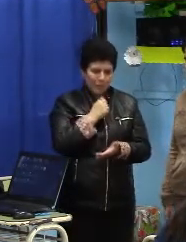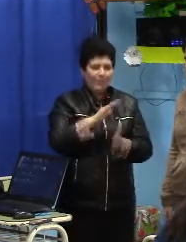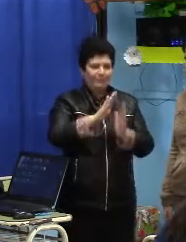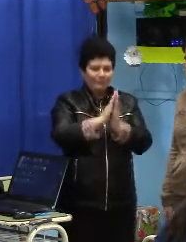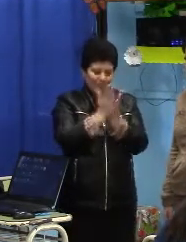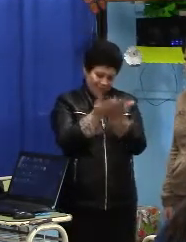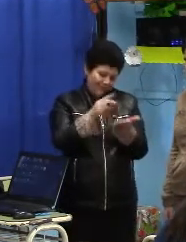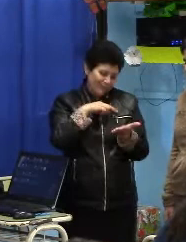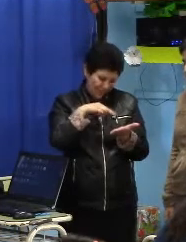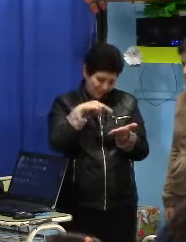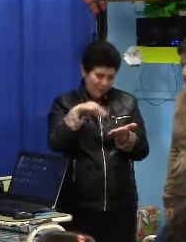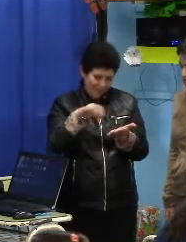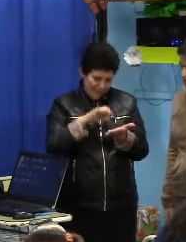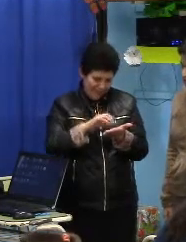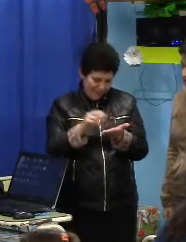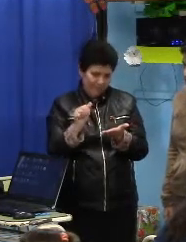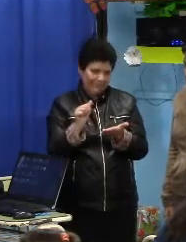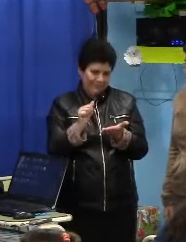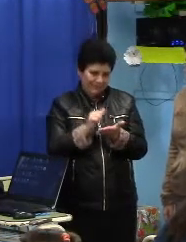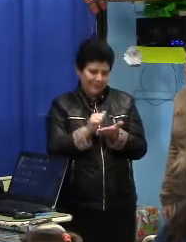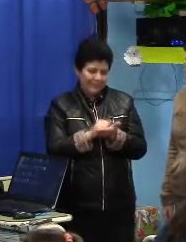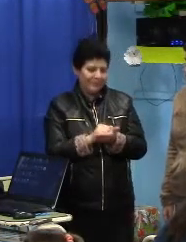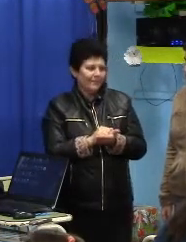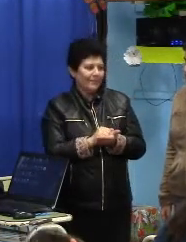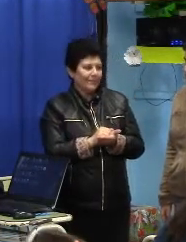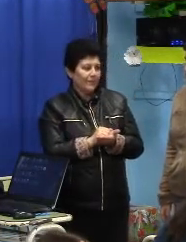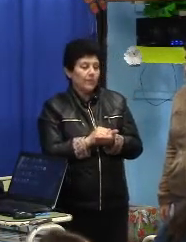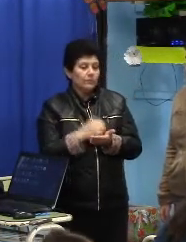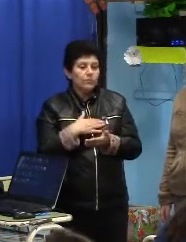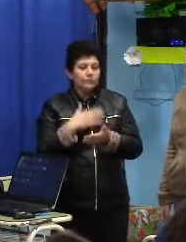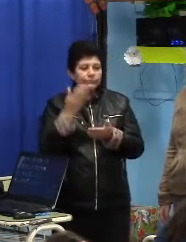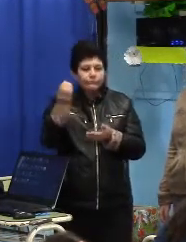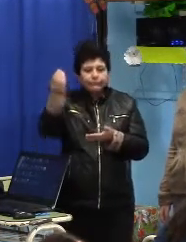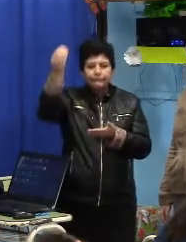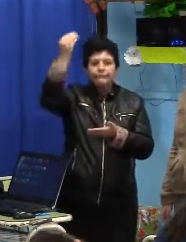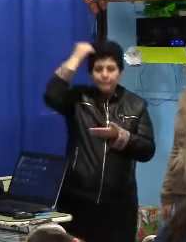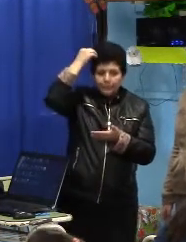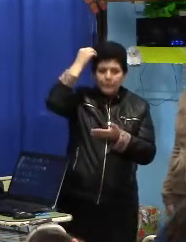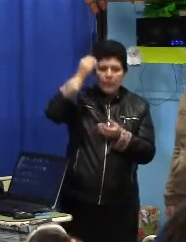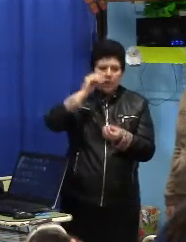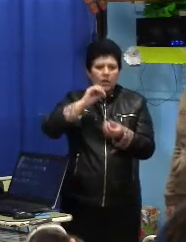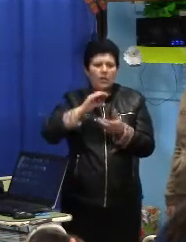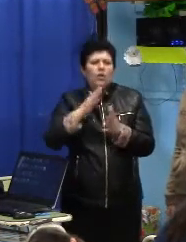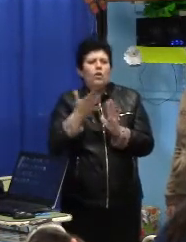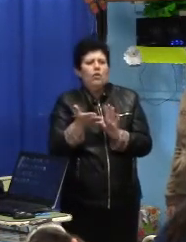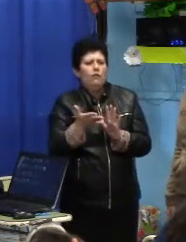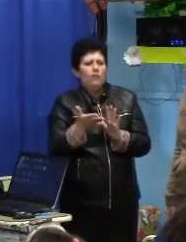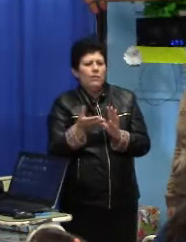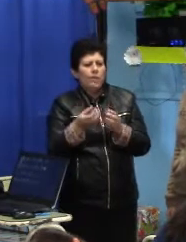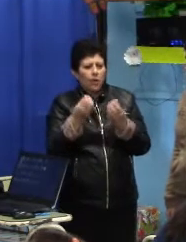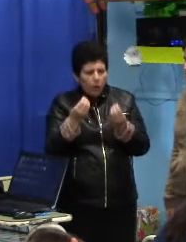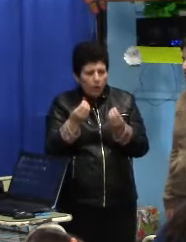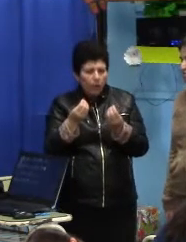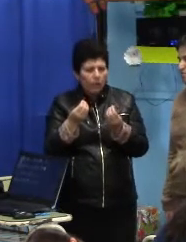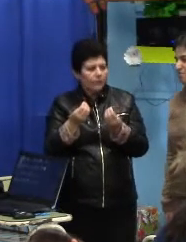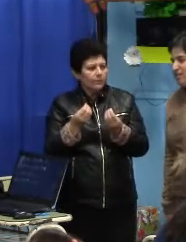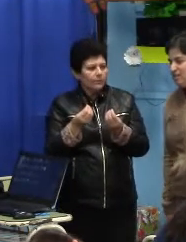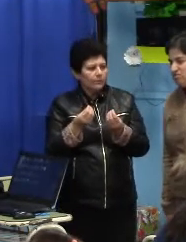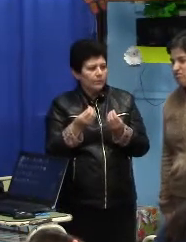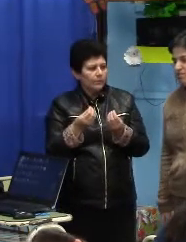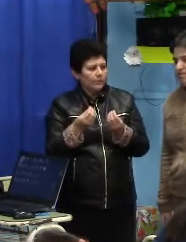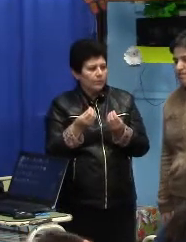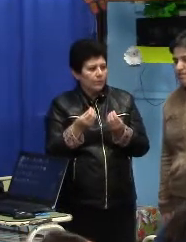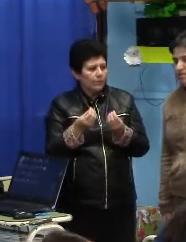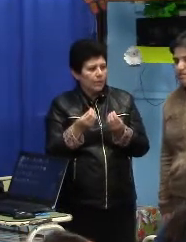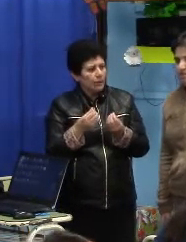Sí podemos retener mucho, podemos, depende también cómo están leídas las cosas, porque no es lo mismo que